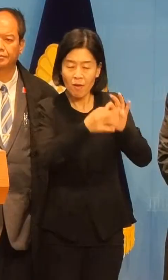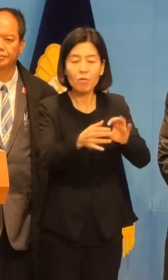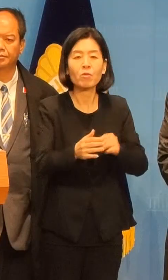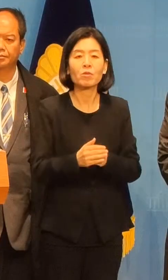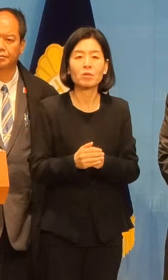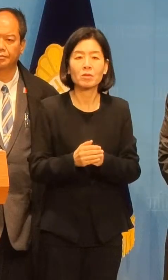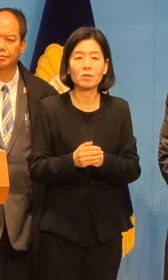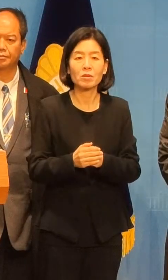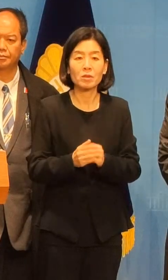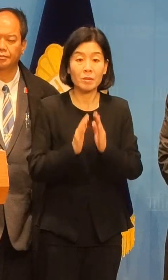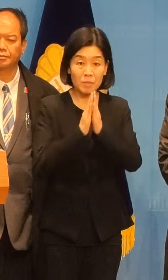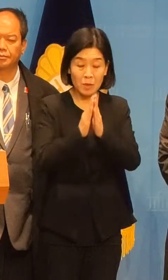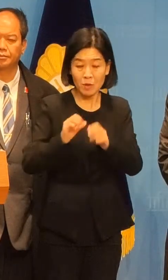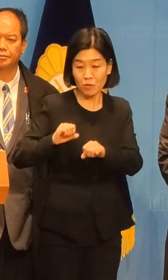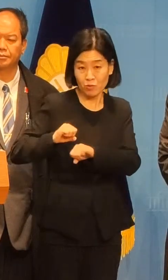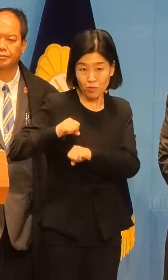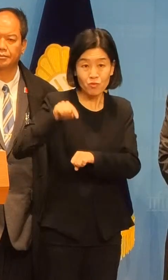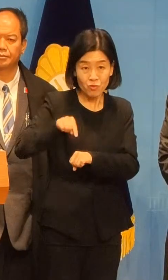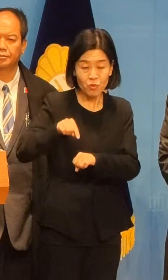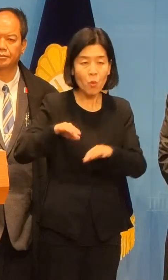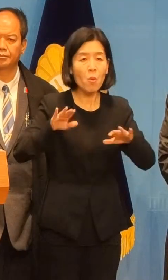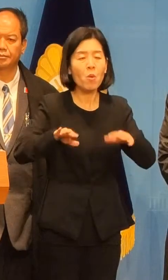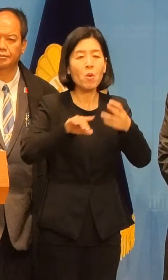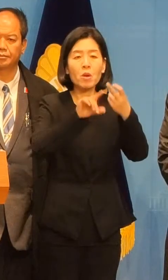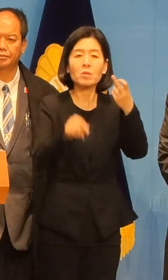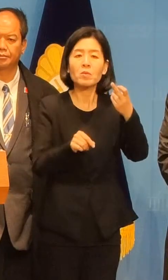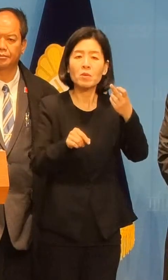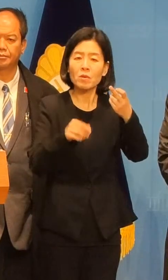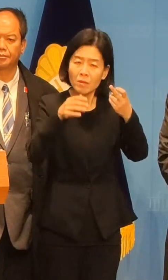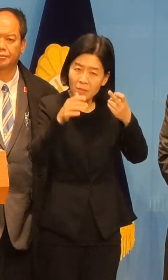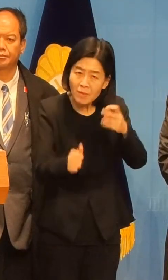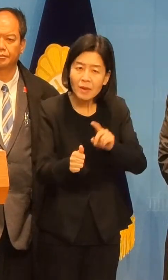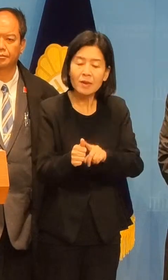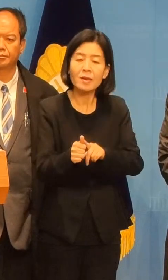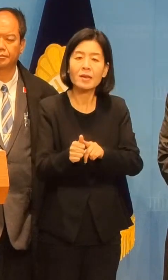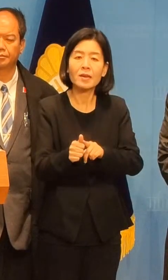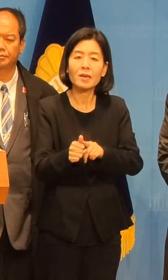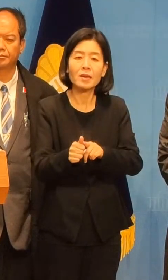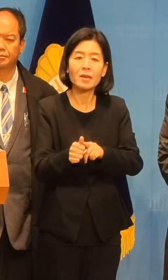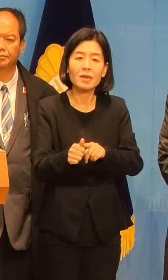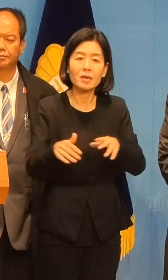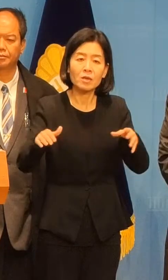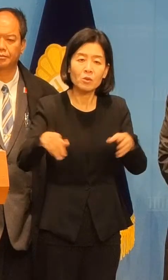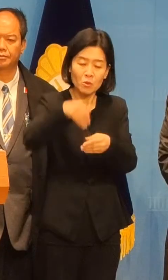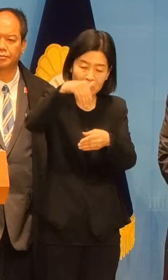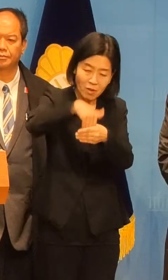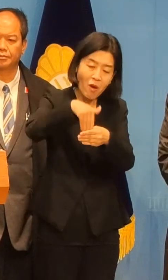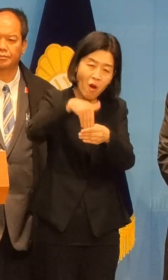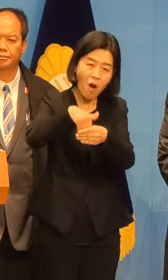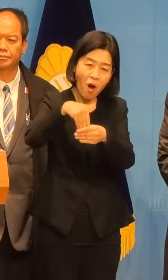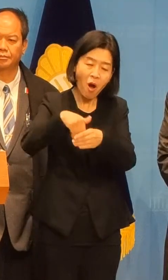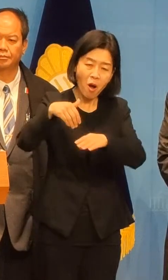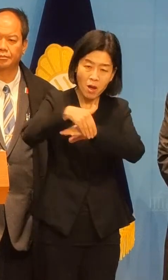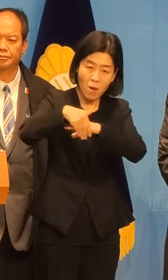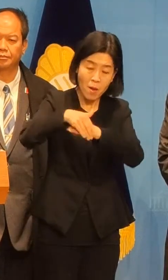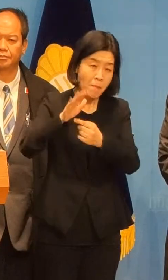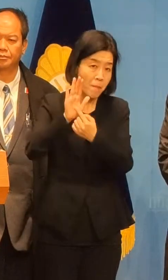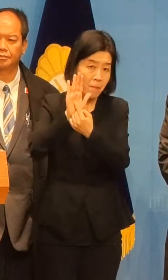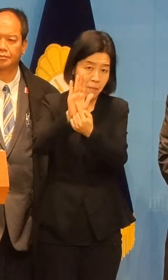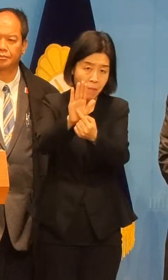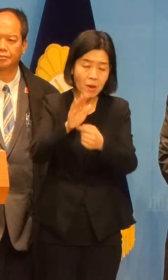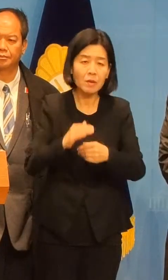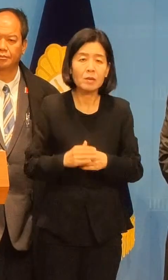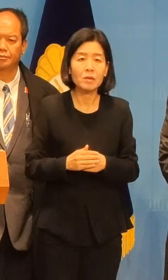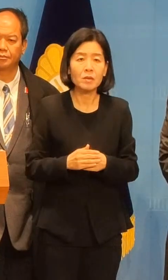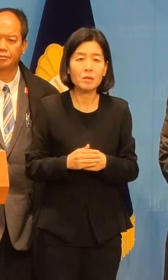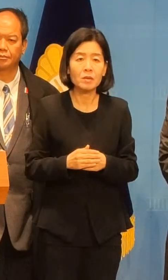오는 12월 말부터 총선을 실시하겠다고 입장을 발표했습니다. 그러나